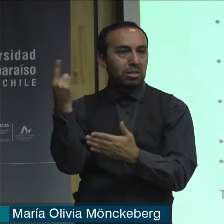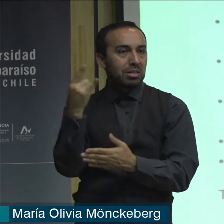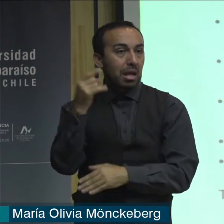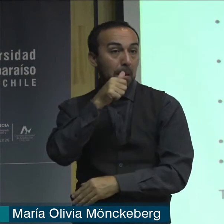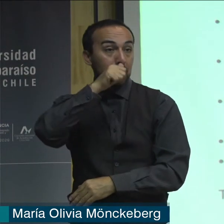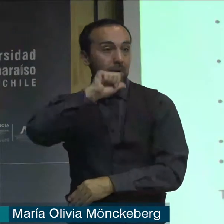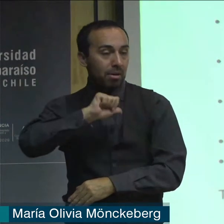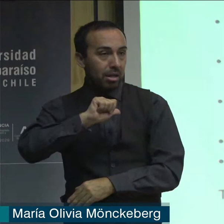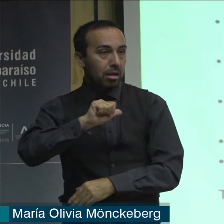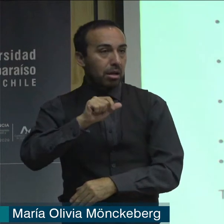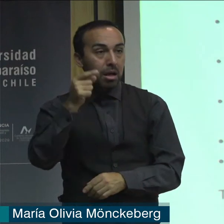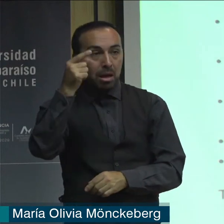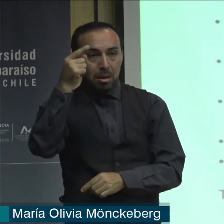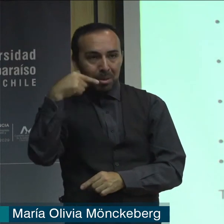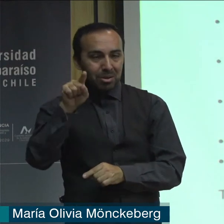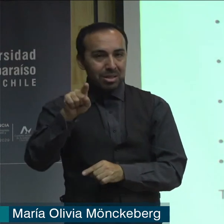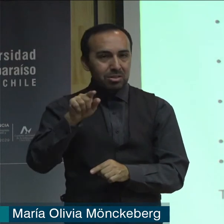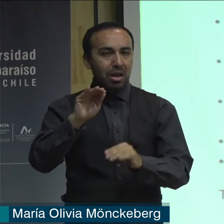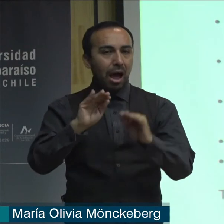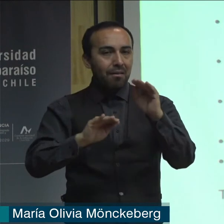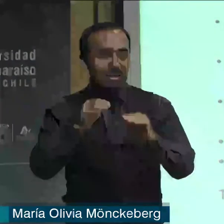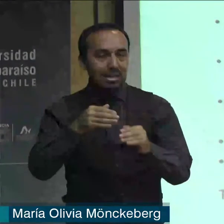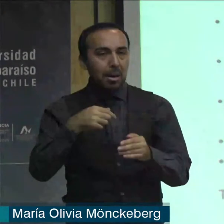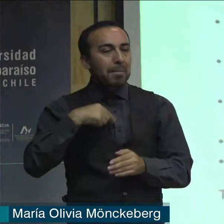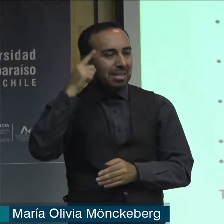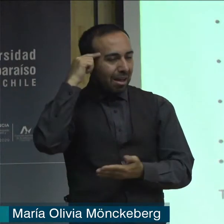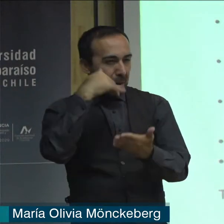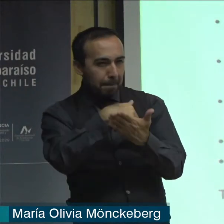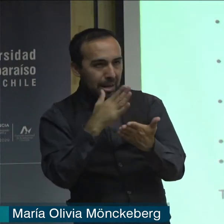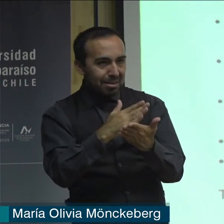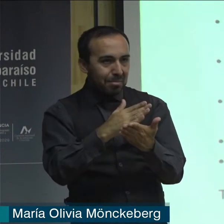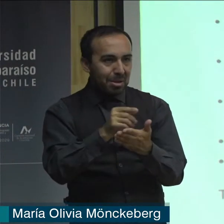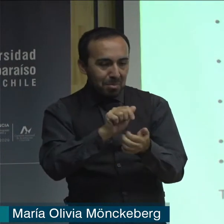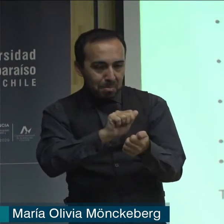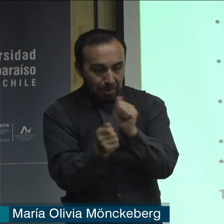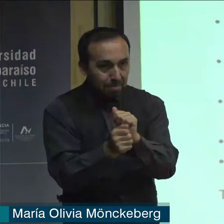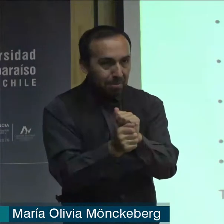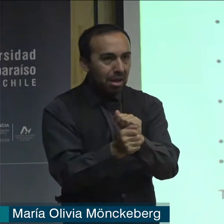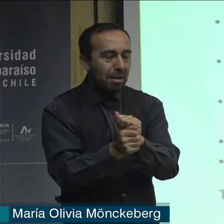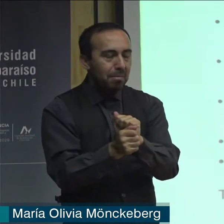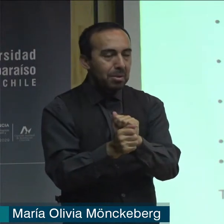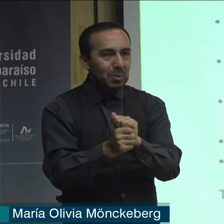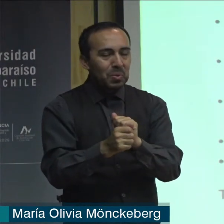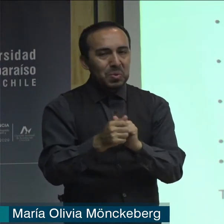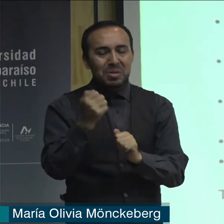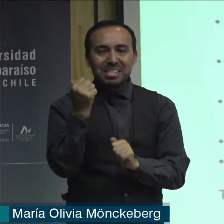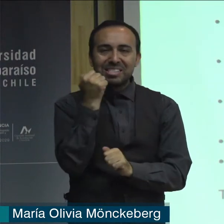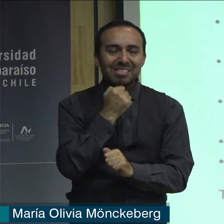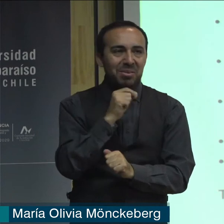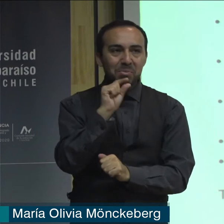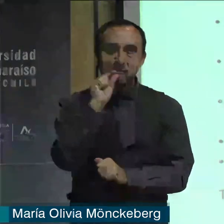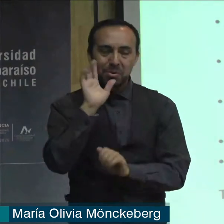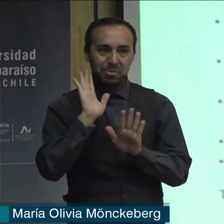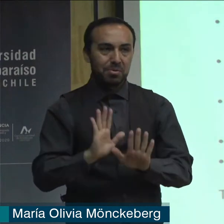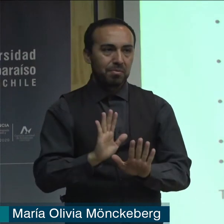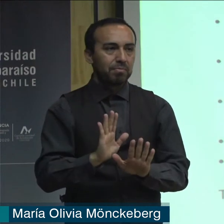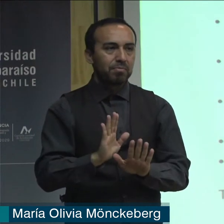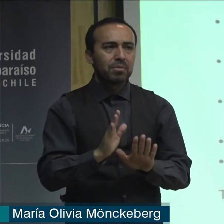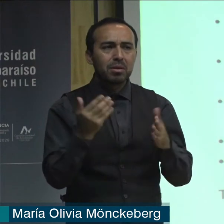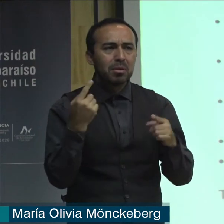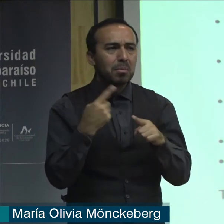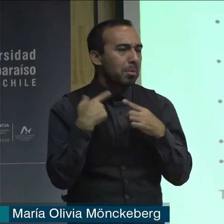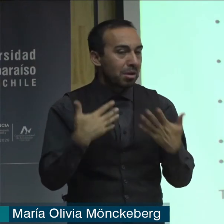de acuerdo al diseño Aunque hubo un proyecto Porque vino la